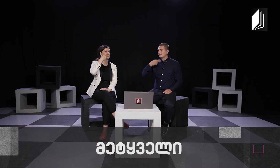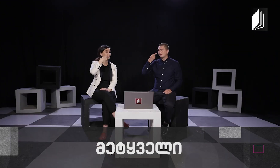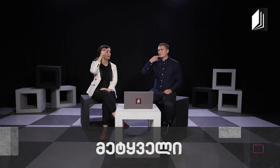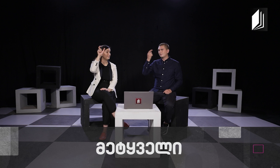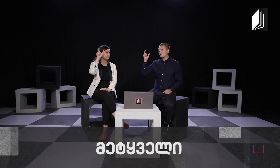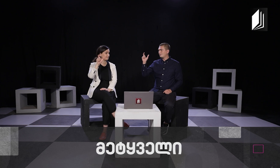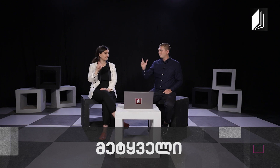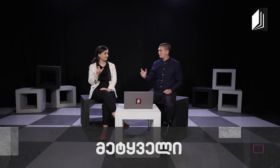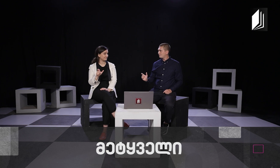მეტყველი.